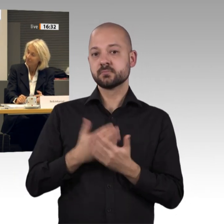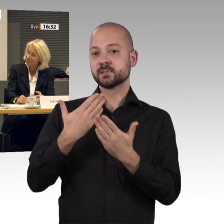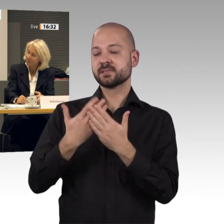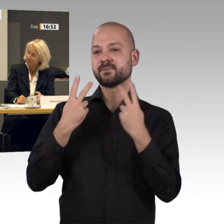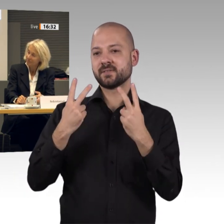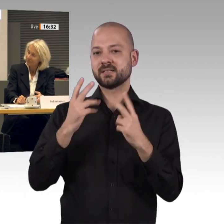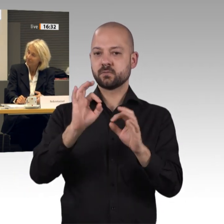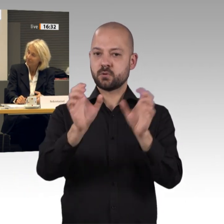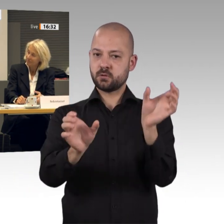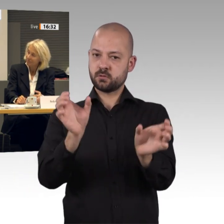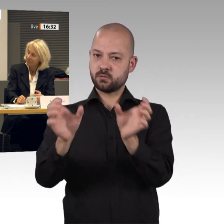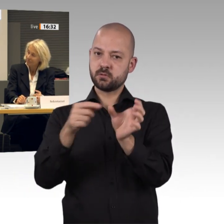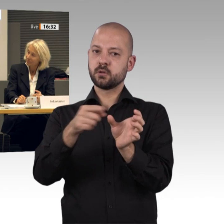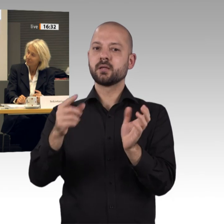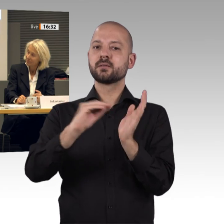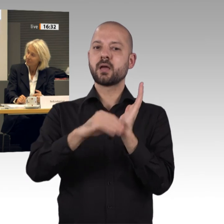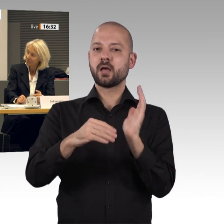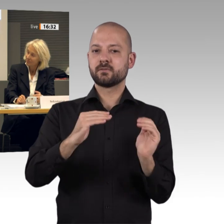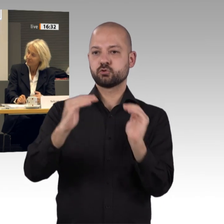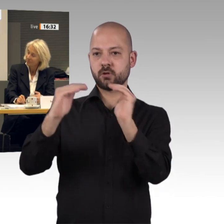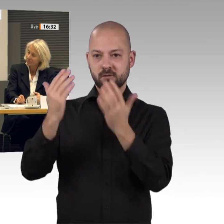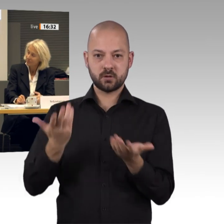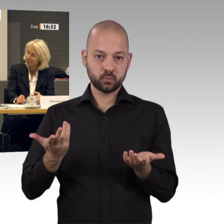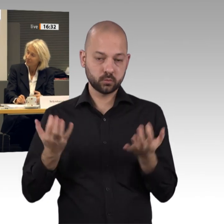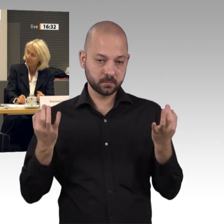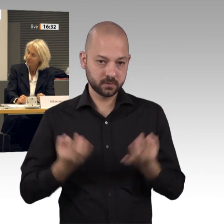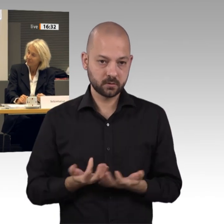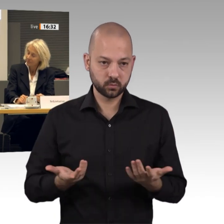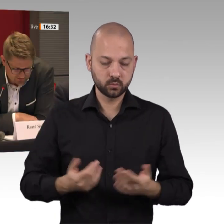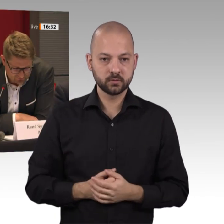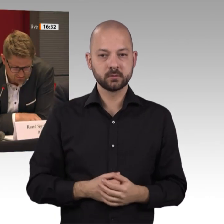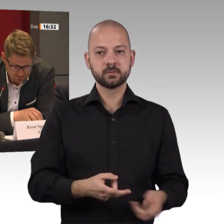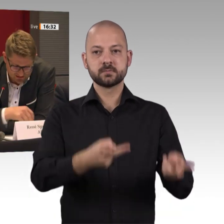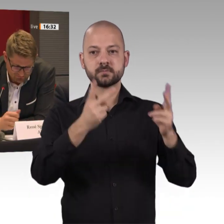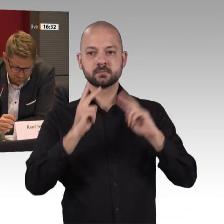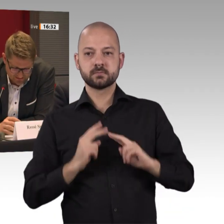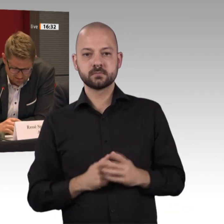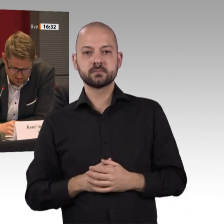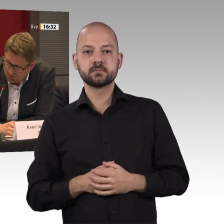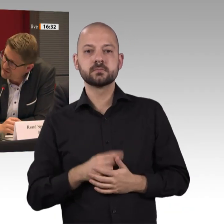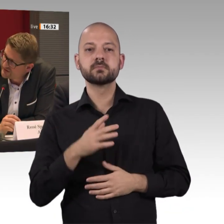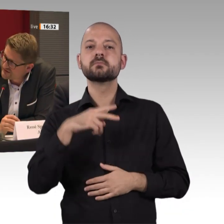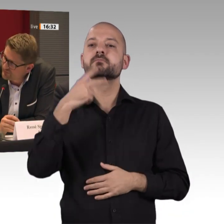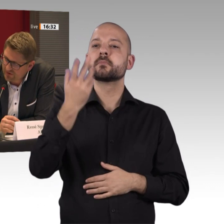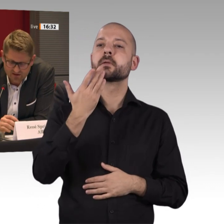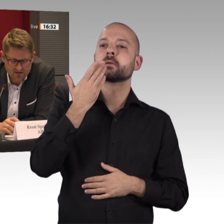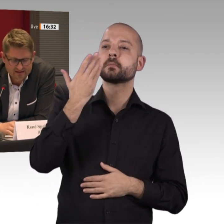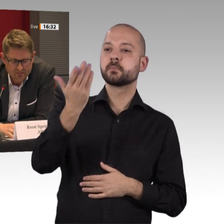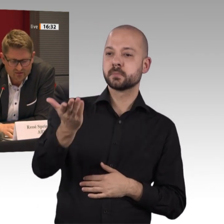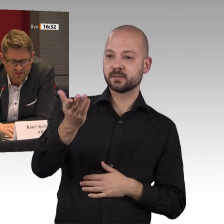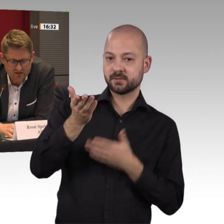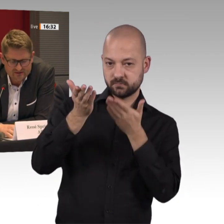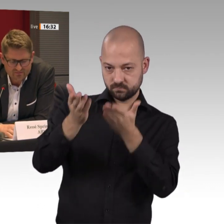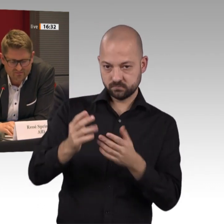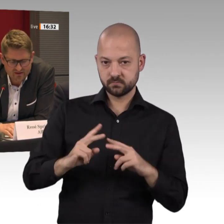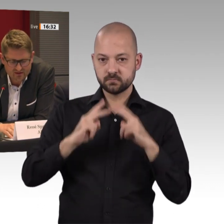Sie erwähnten ja vorhin, dass das Gesetz im Grunde denjenigen nicht helfen wird, die am stärksten belastet sind, nämlich die, die selber ambulant häuslich pflegen.